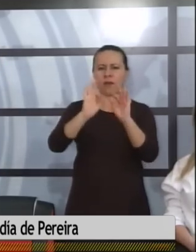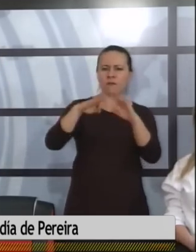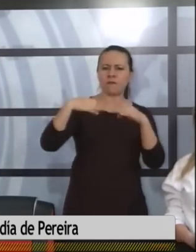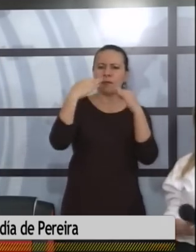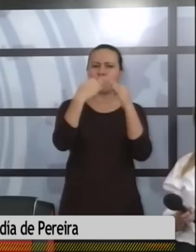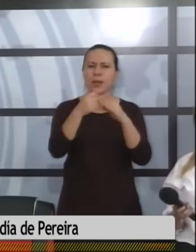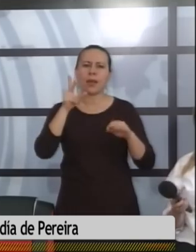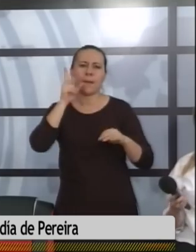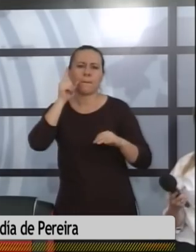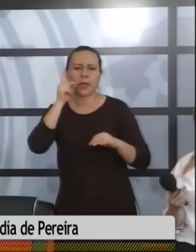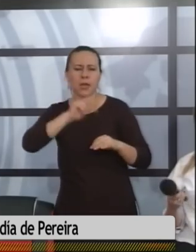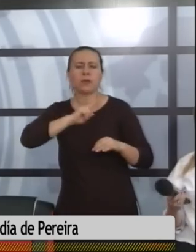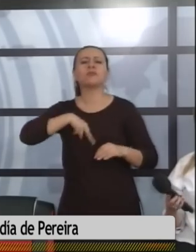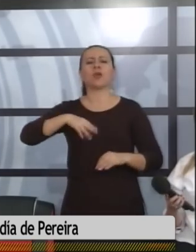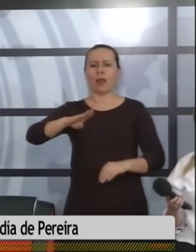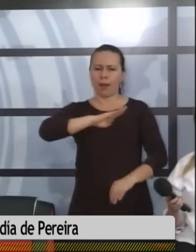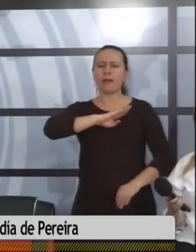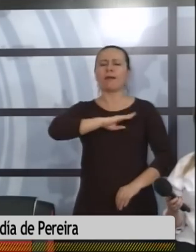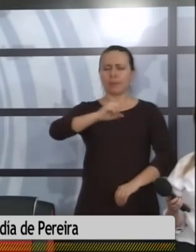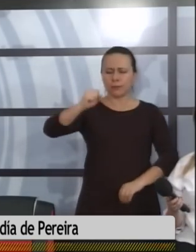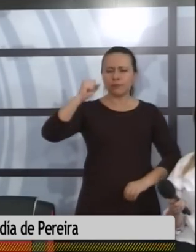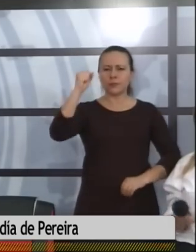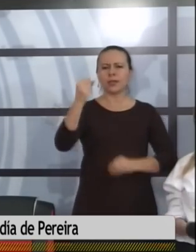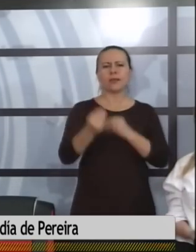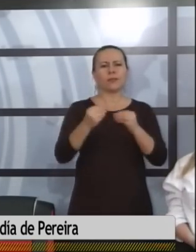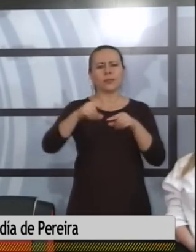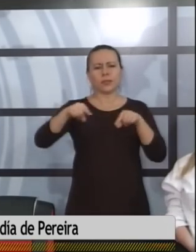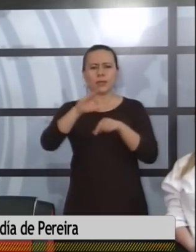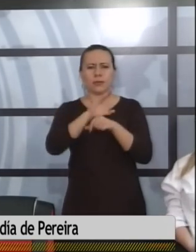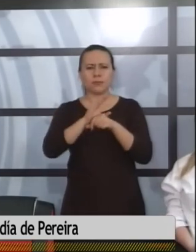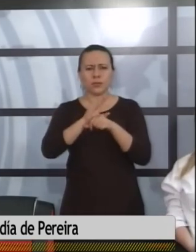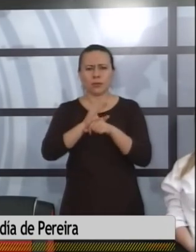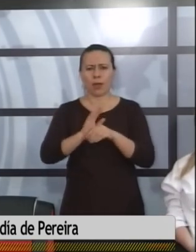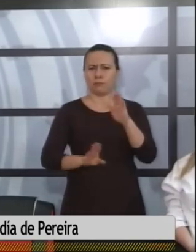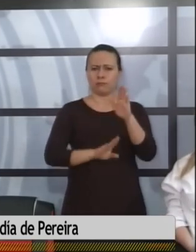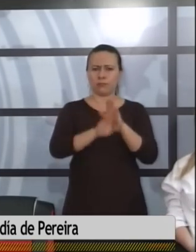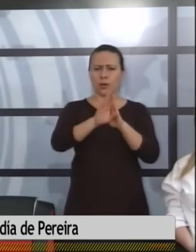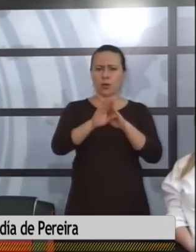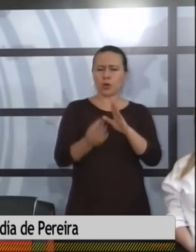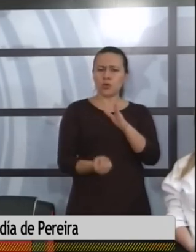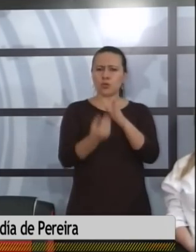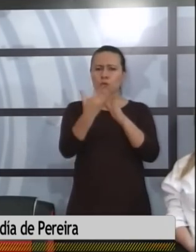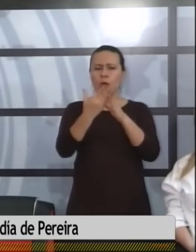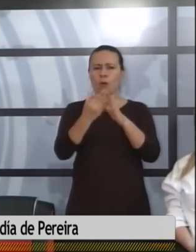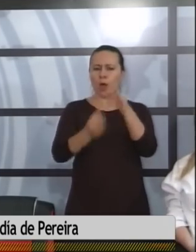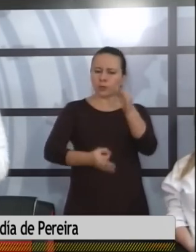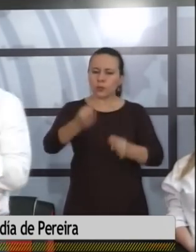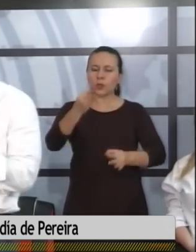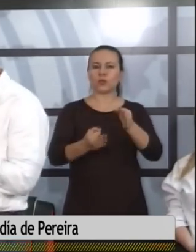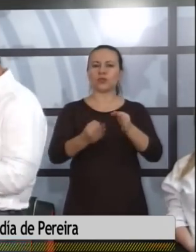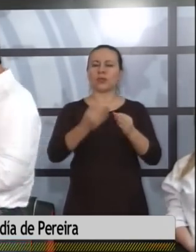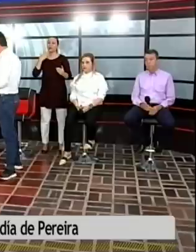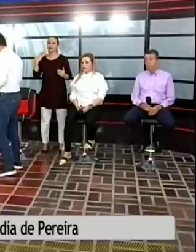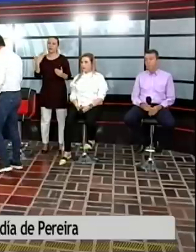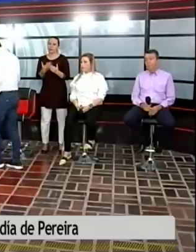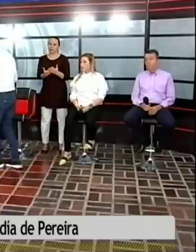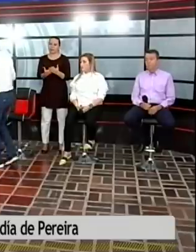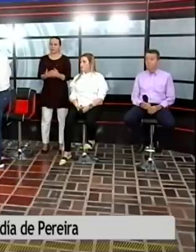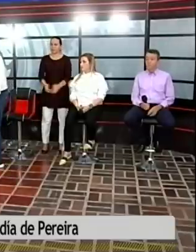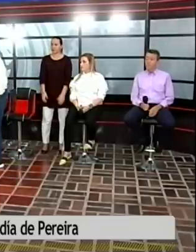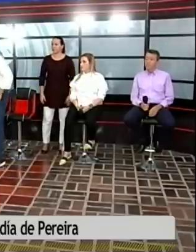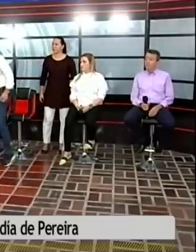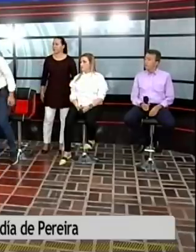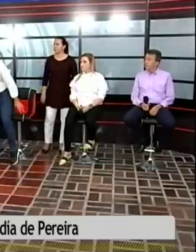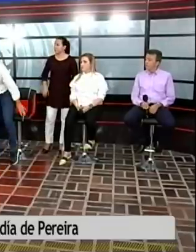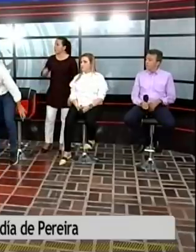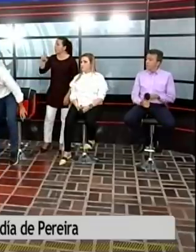pereirana, vamos a llegar a la alcaldía y vamos a hacer de Pereira una ciudad innovadora, sostenible y socialmente justa. Muchas gracias. Gracias.